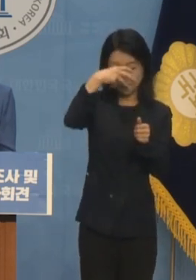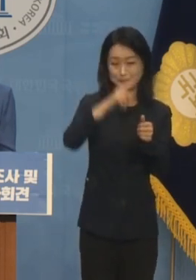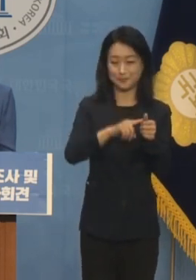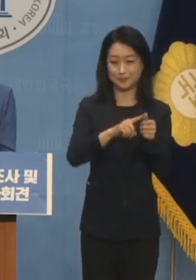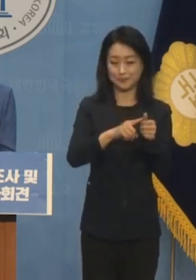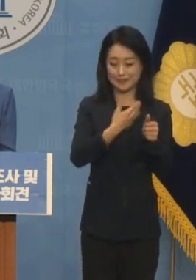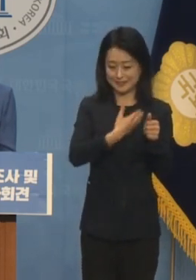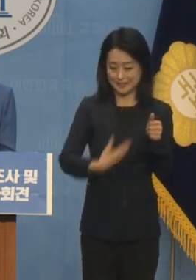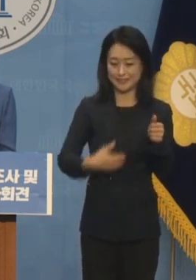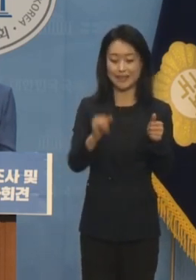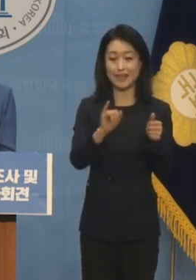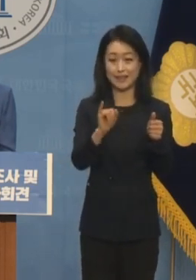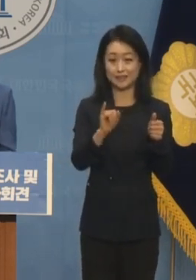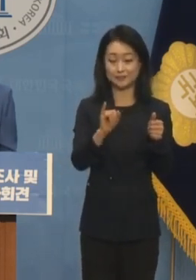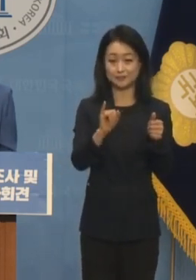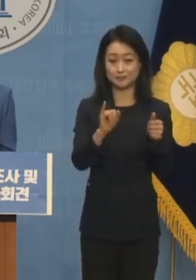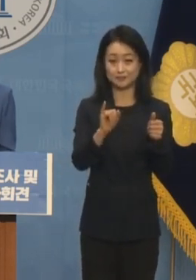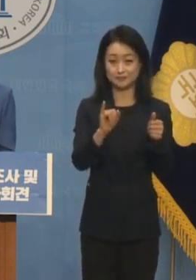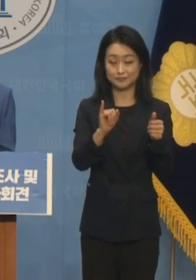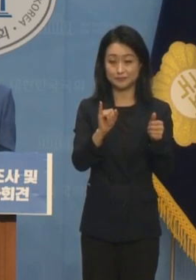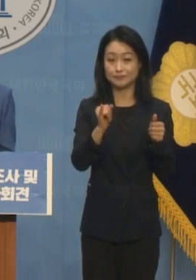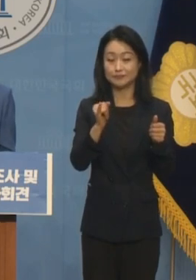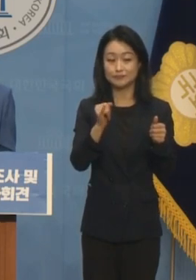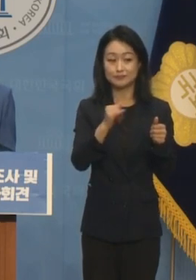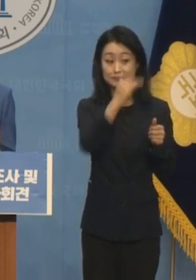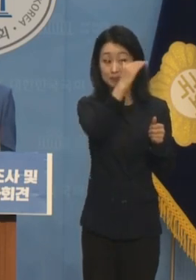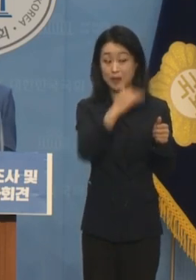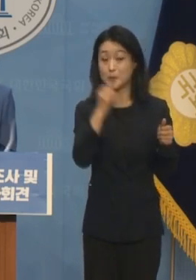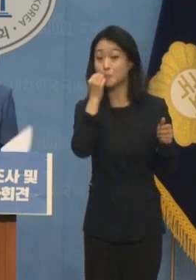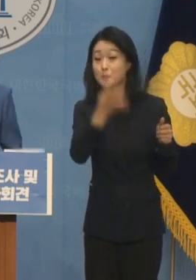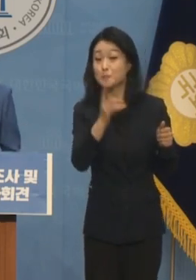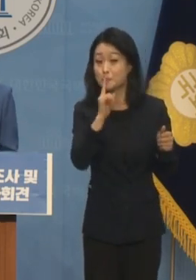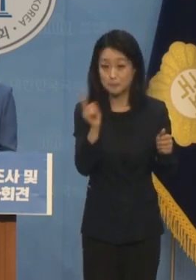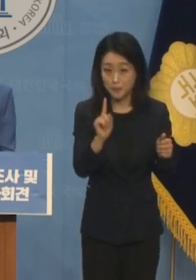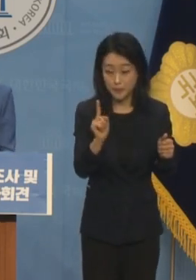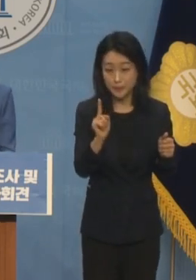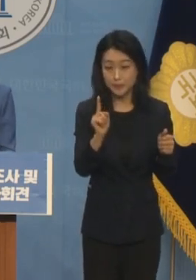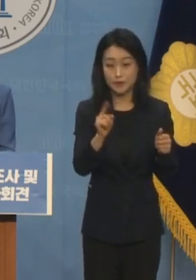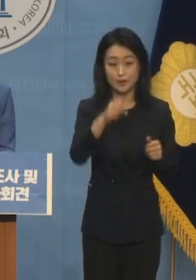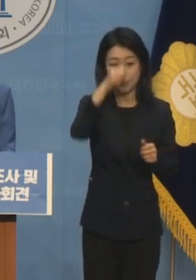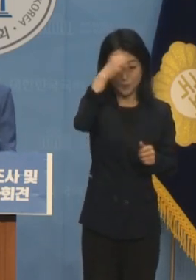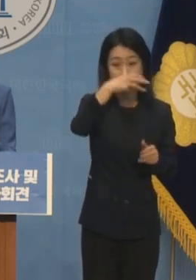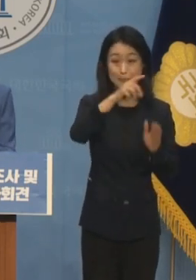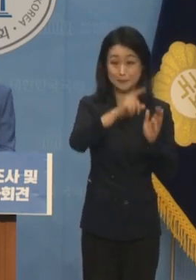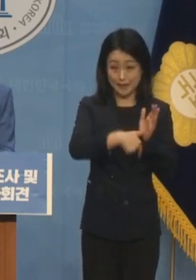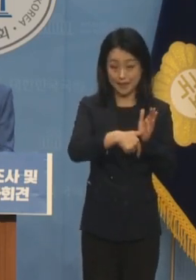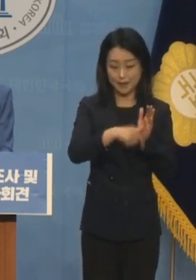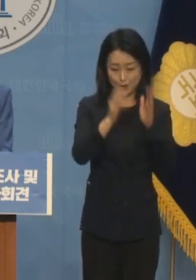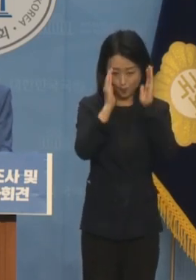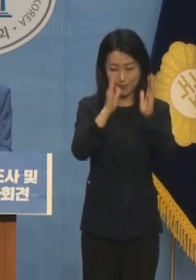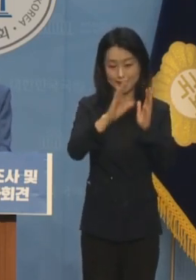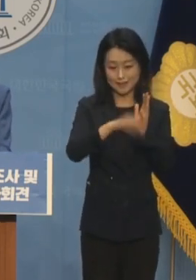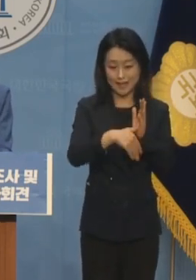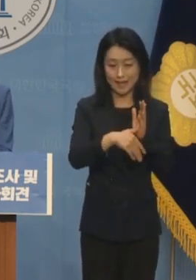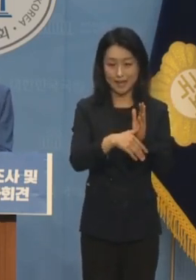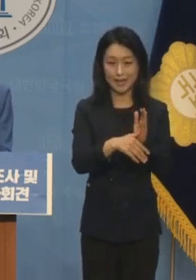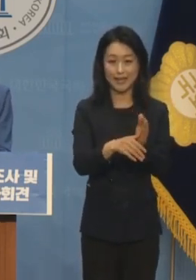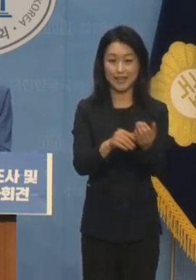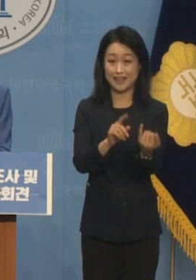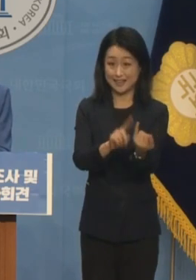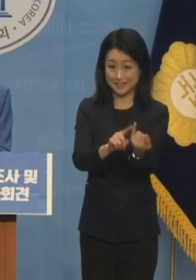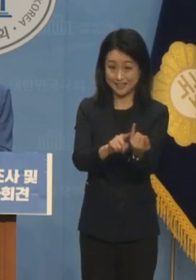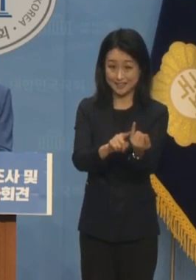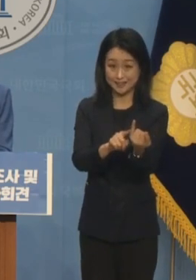제자였던 A씨 29세입니다. 이렇게 폭로했습니다. 고3 때 자습실에서 한 친구가